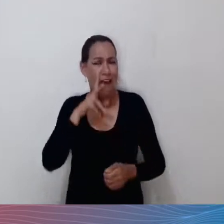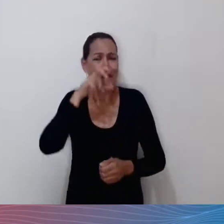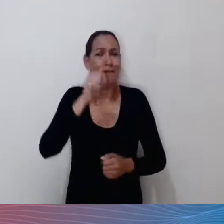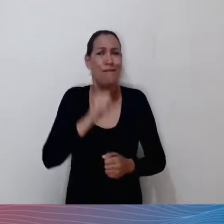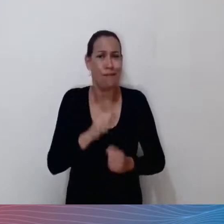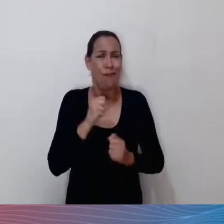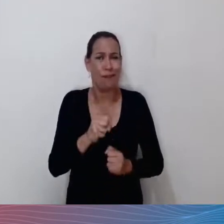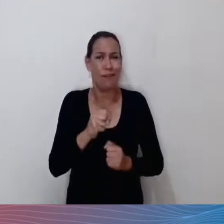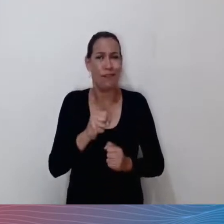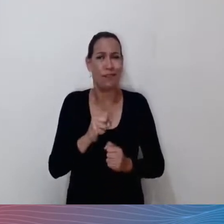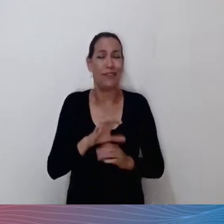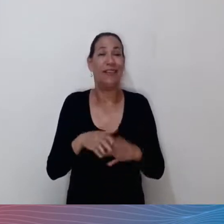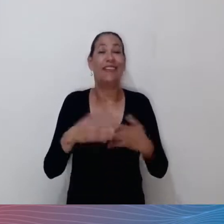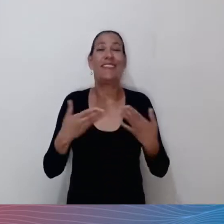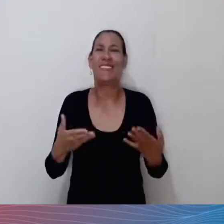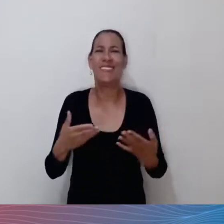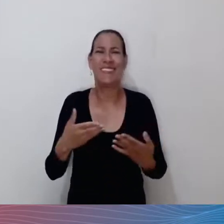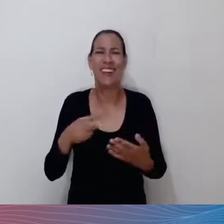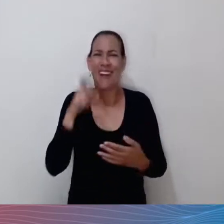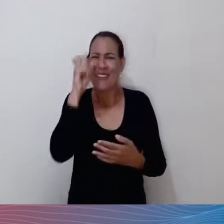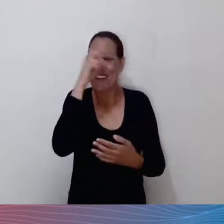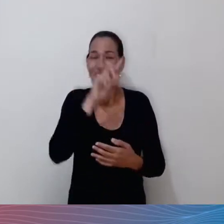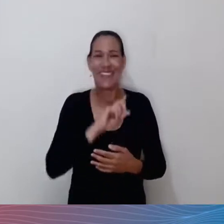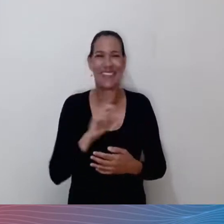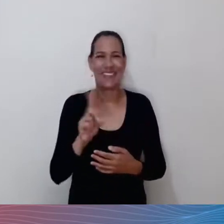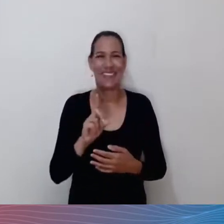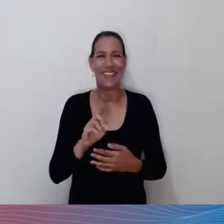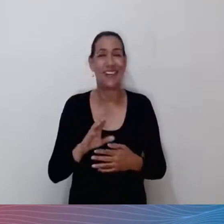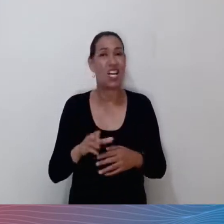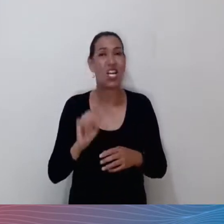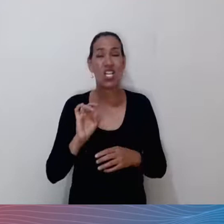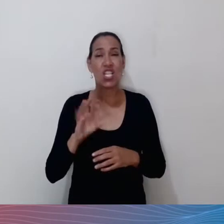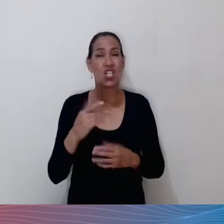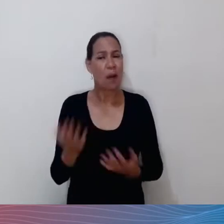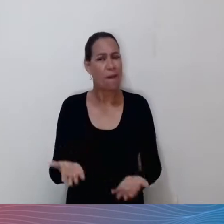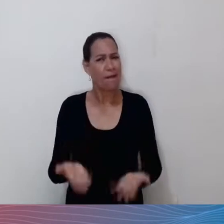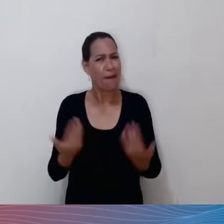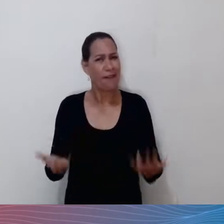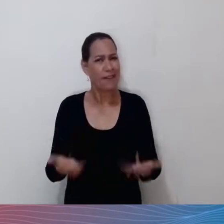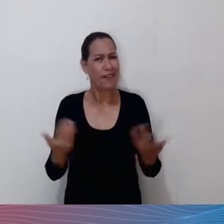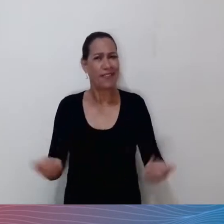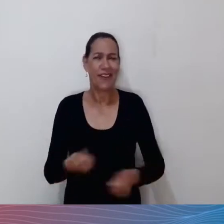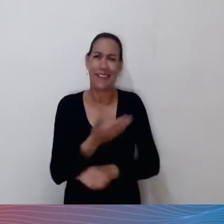exercitar nos nossos dons. Quanto mais exercitamos, mais a